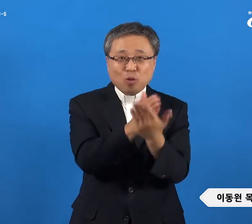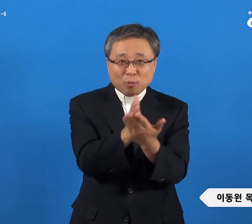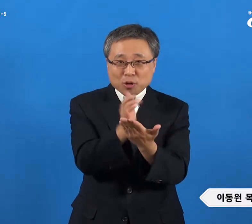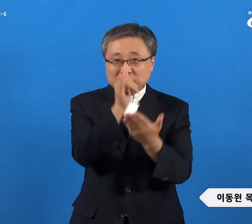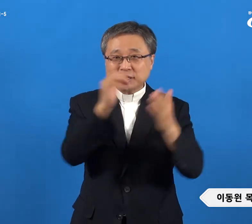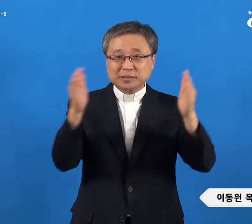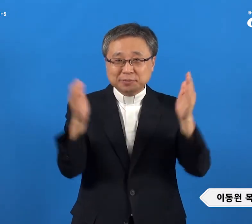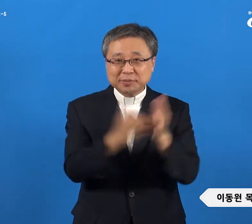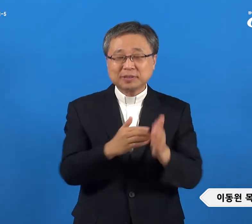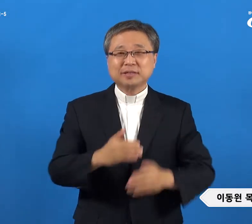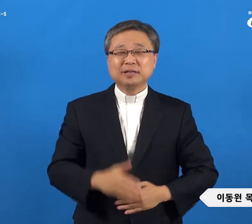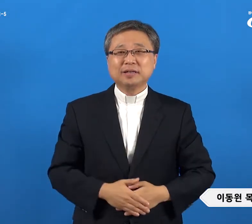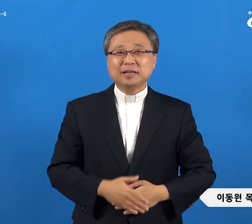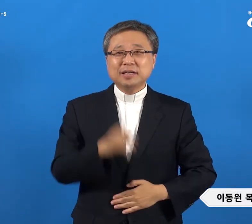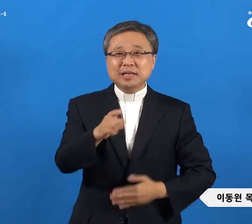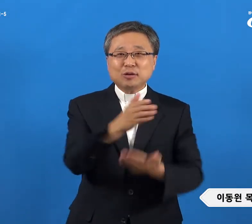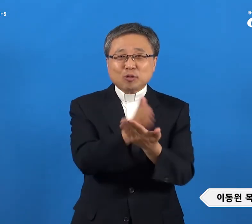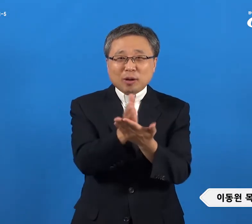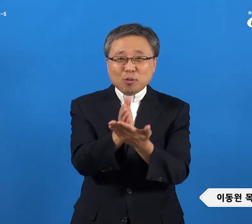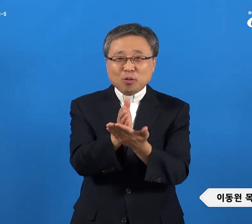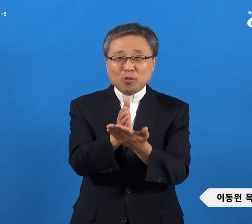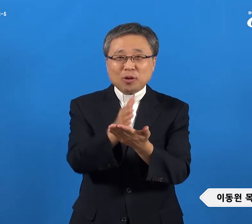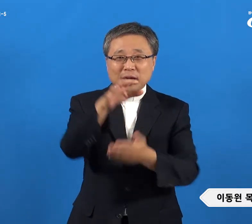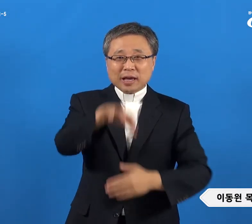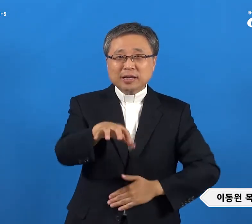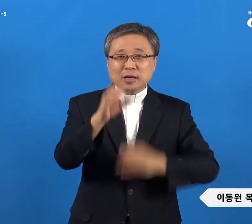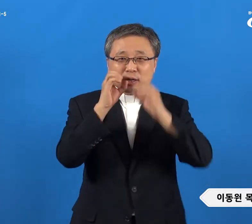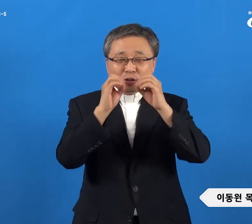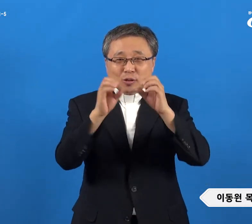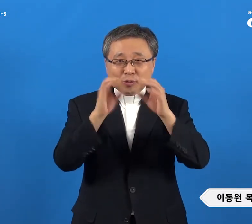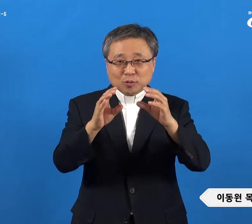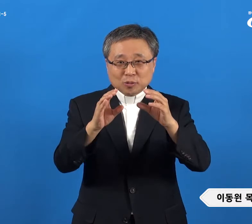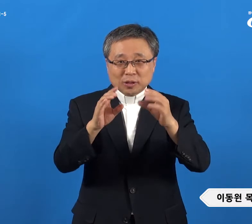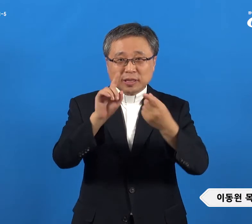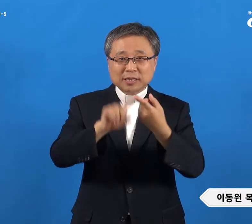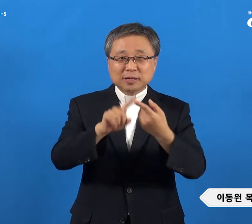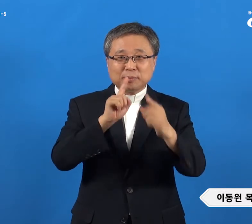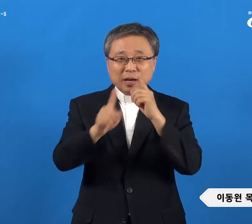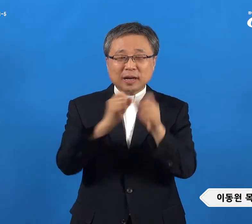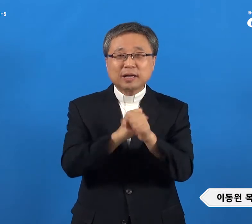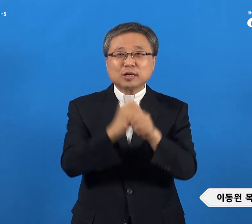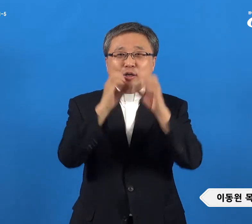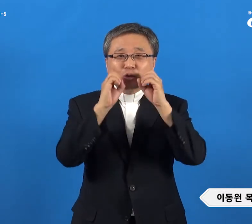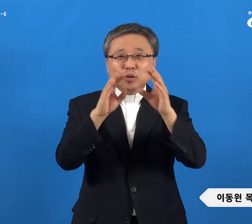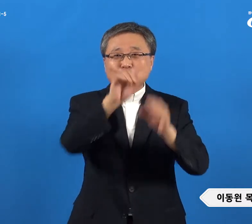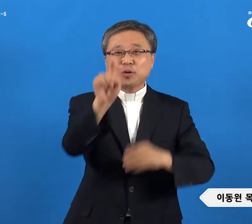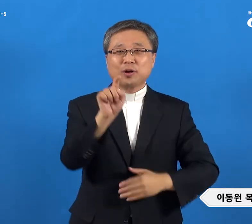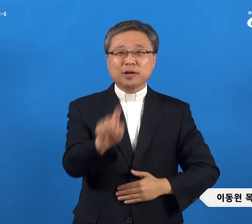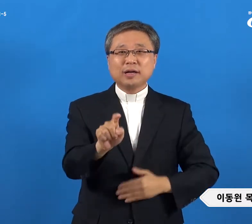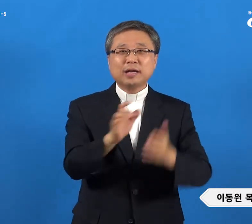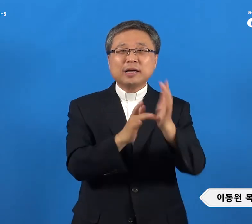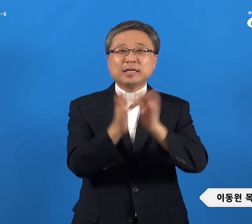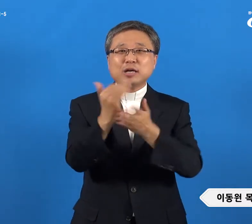있었습니다. 이 과목에서 전도를 정의하기를, 전도란 예수 믿는 한